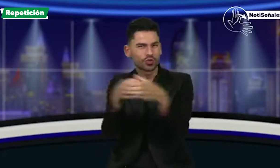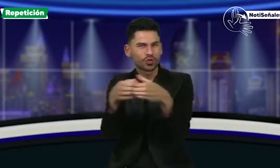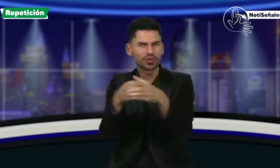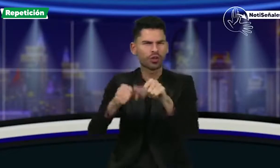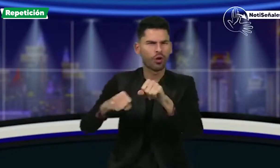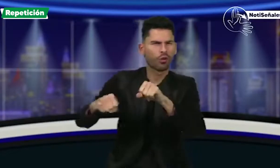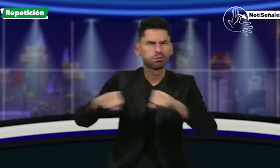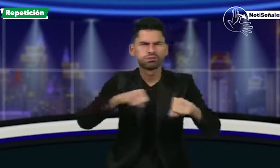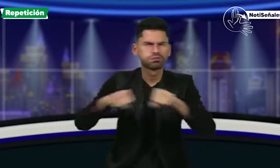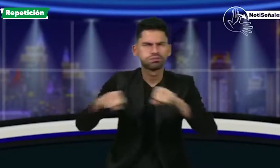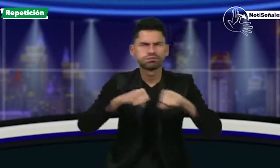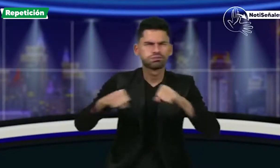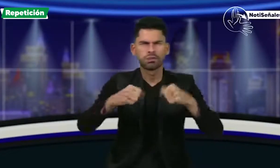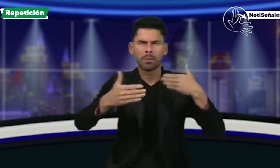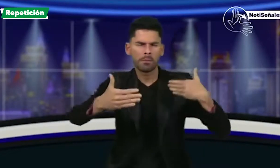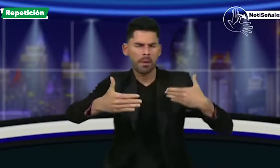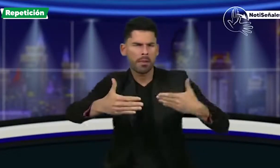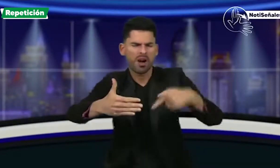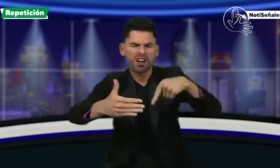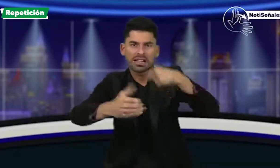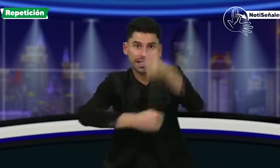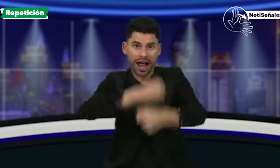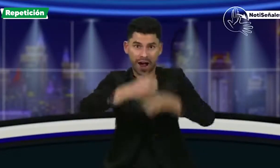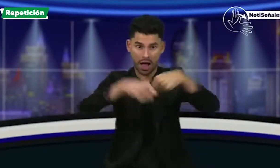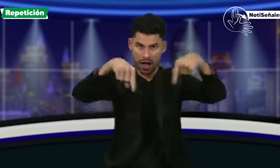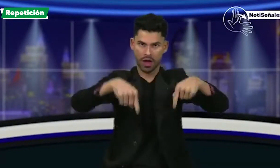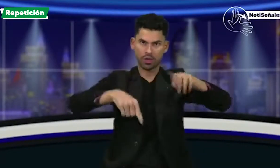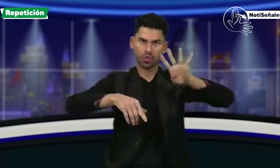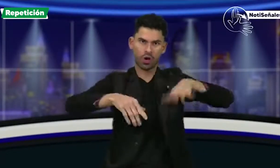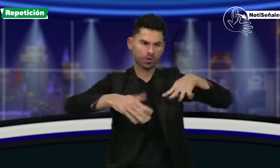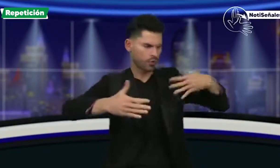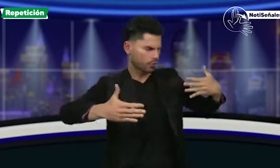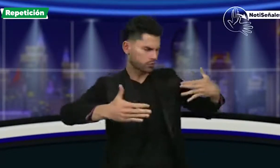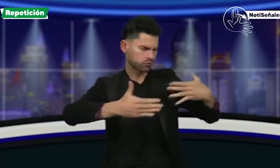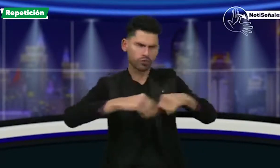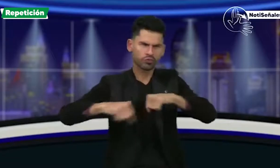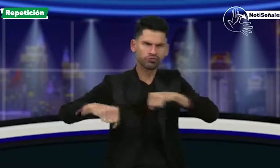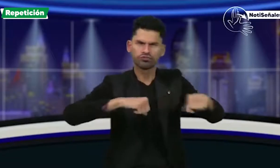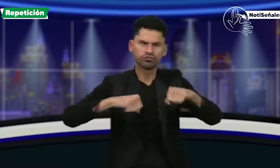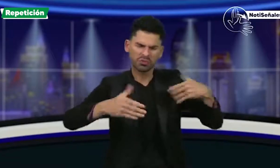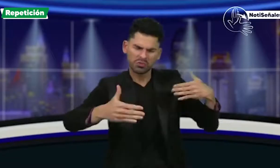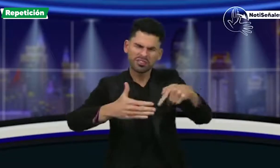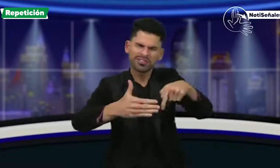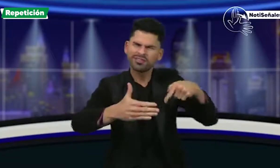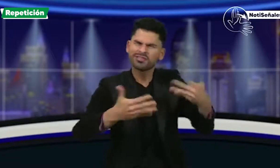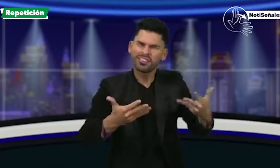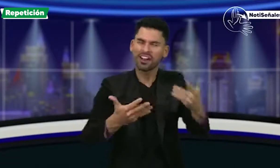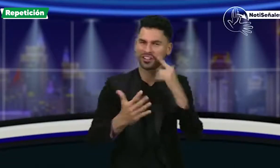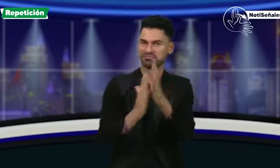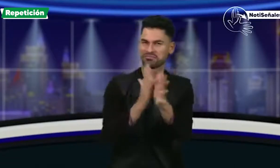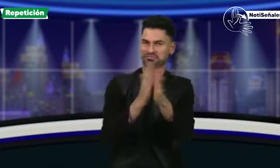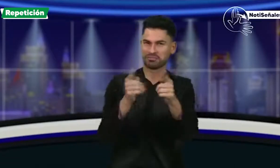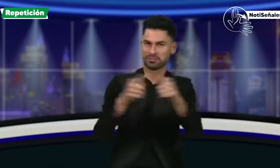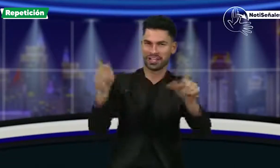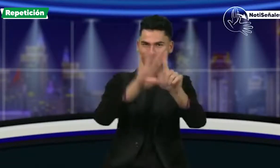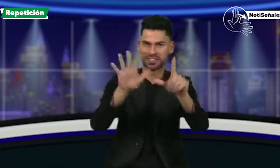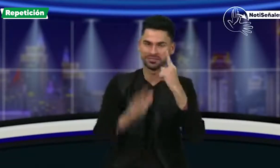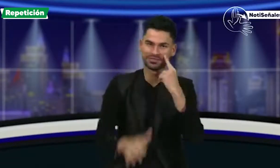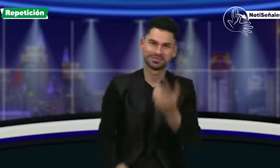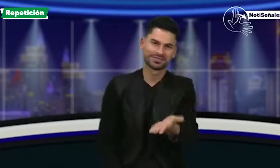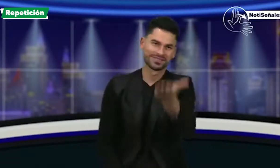Desde La Asociación De Sordos De Cali Se Nos Ha Enviado Un Video Que Habla De Los Cuatro Primeros Meses De Su Gestión